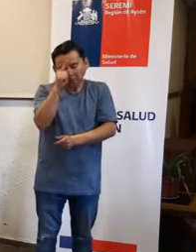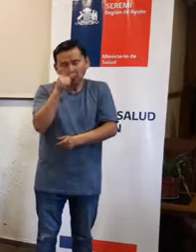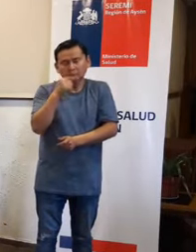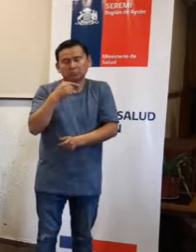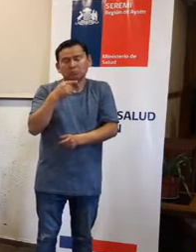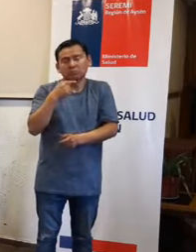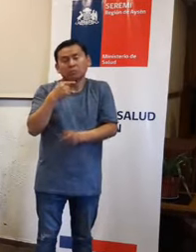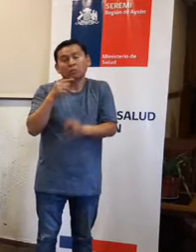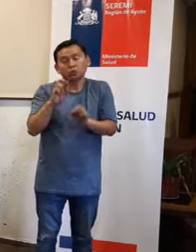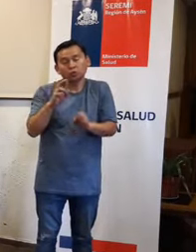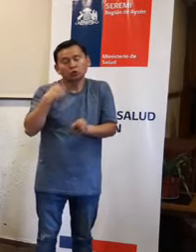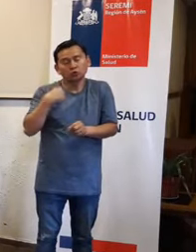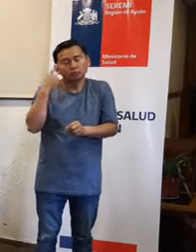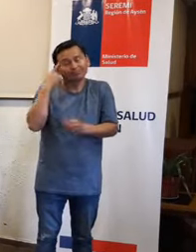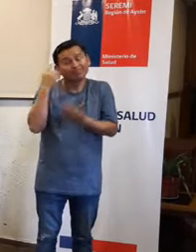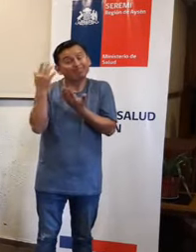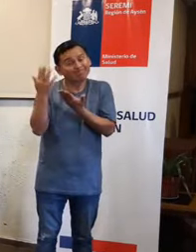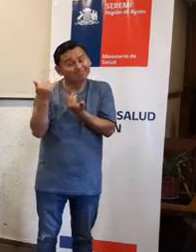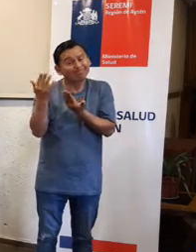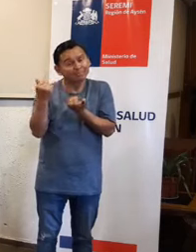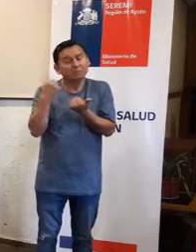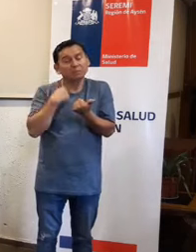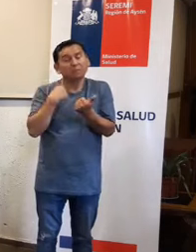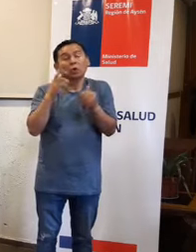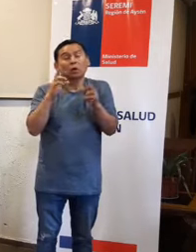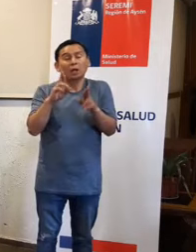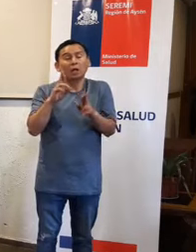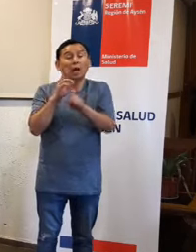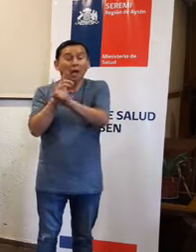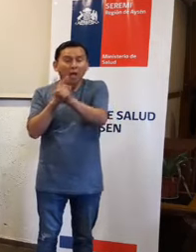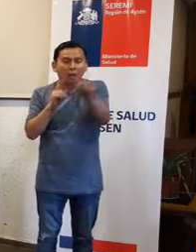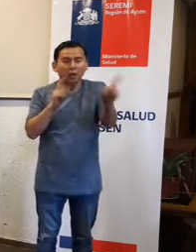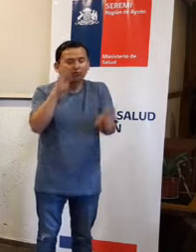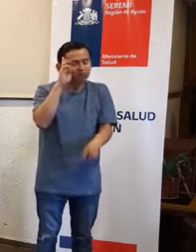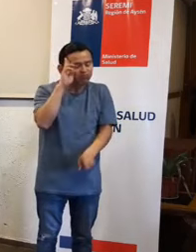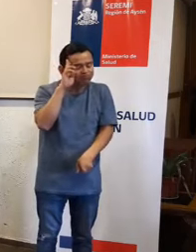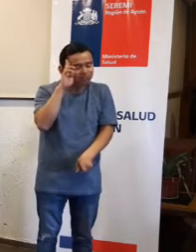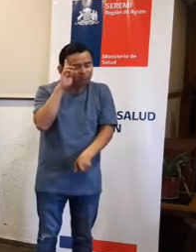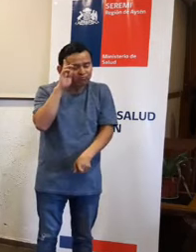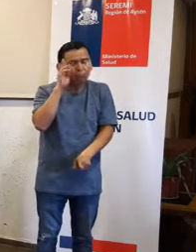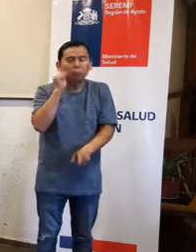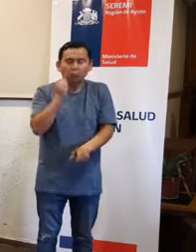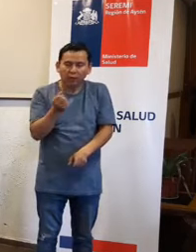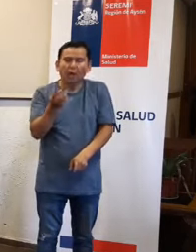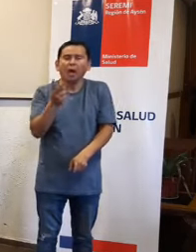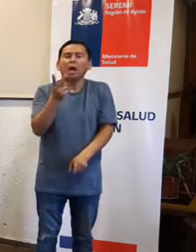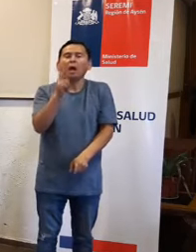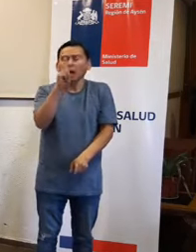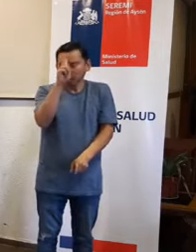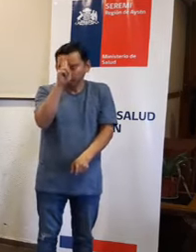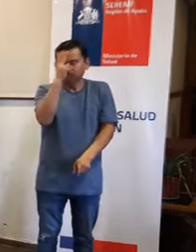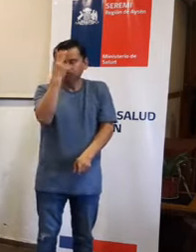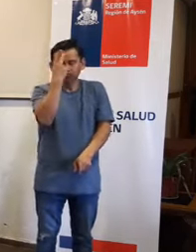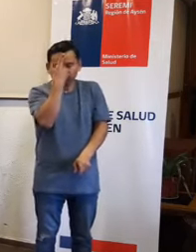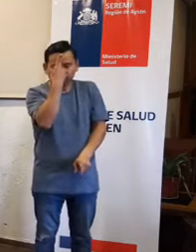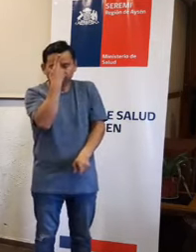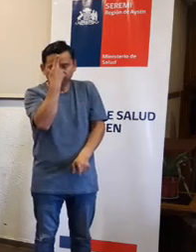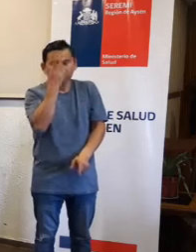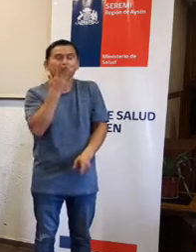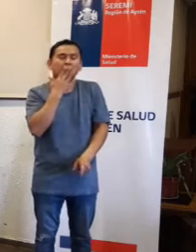esperanza en que esto a través de la conciencia de las personas pueda revertirse y lleguemos a tener una